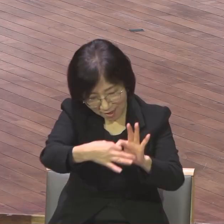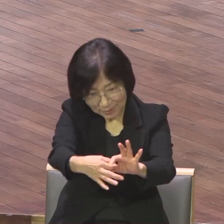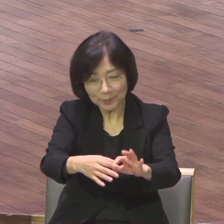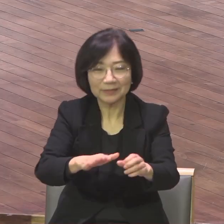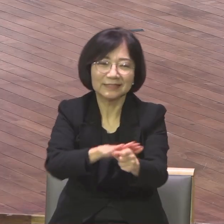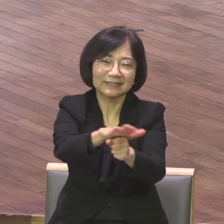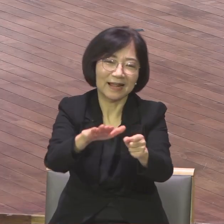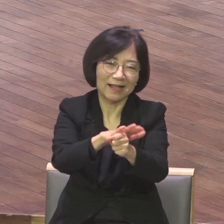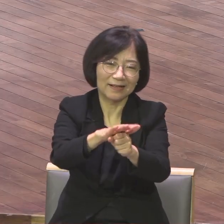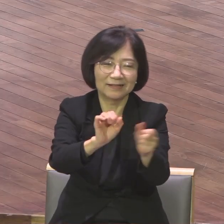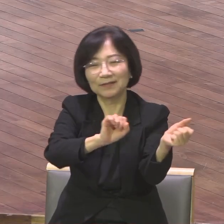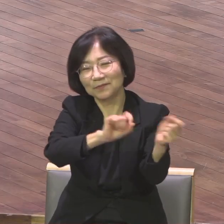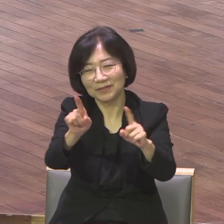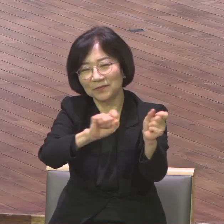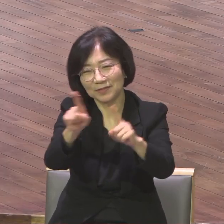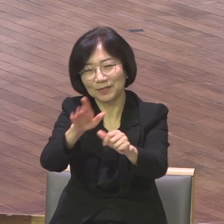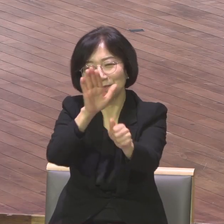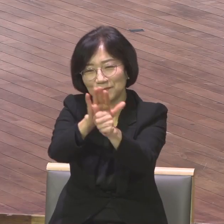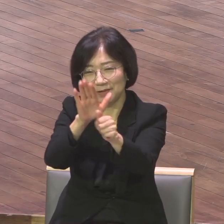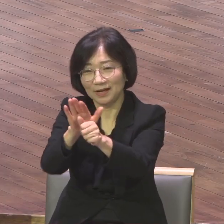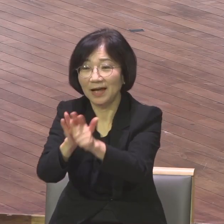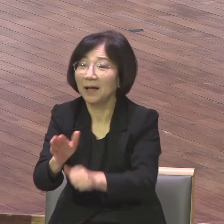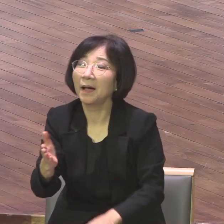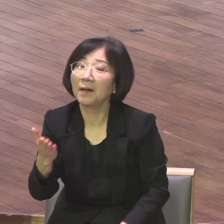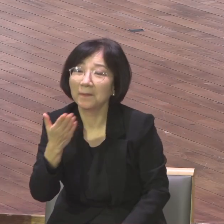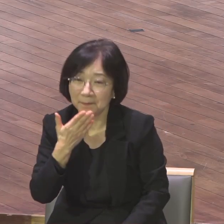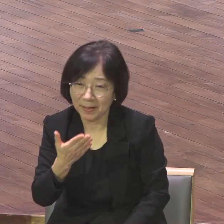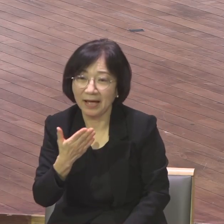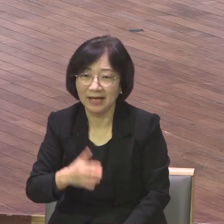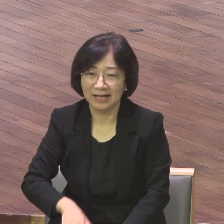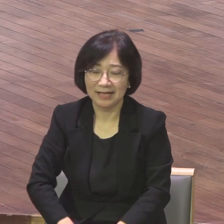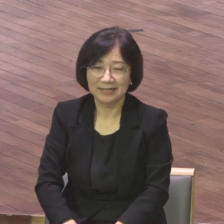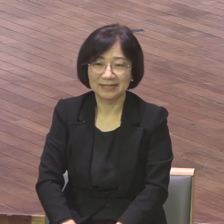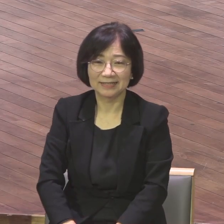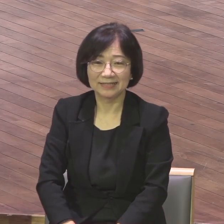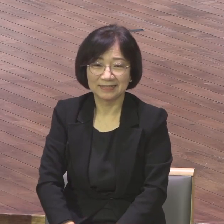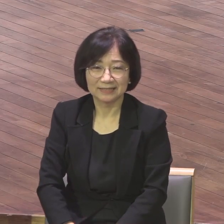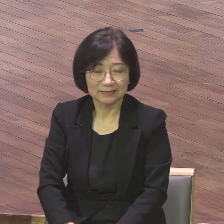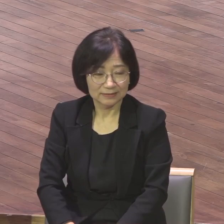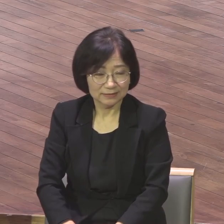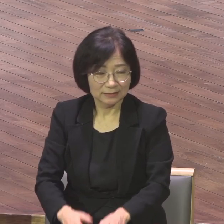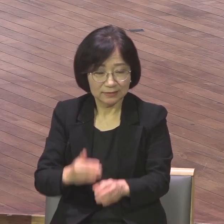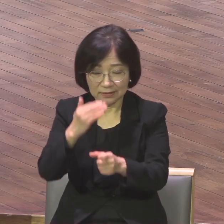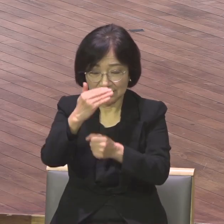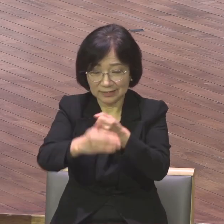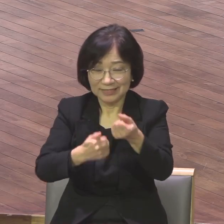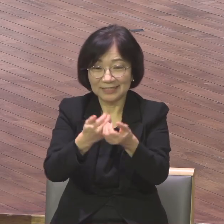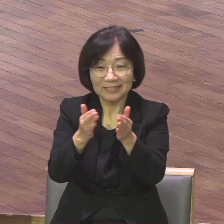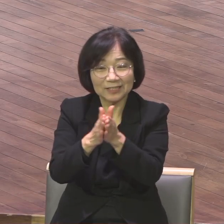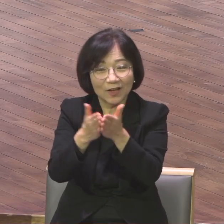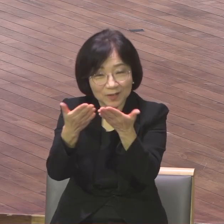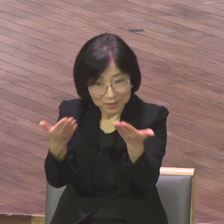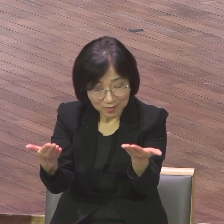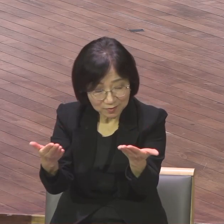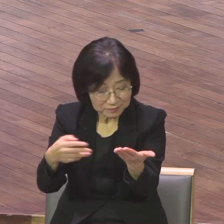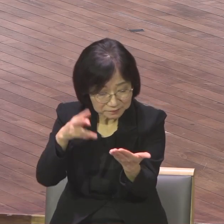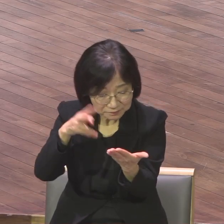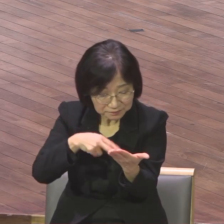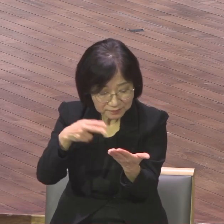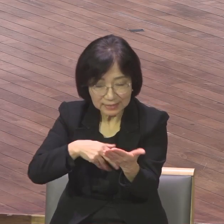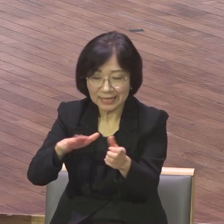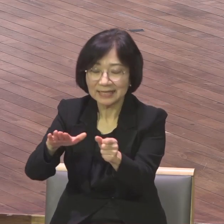있다. 섬기고 살릴 수 있어요. 자, 성경에는 사랑에 대한 독특한 특징이